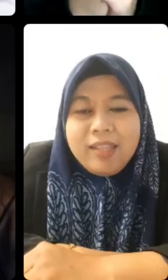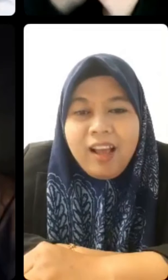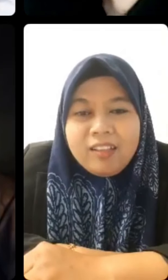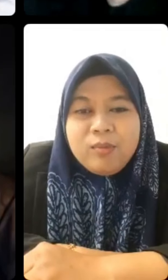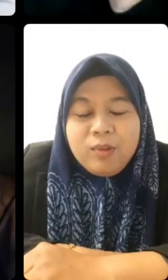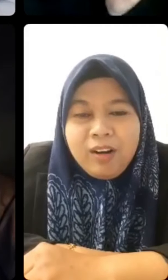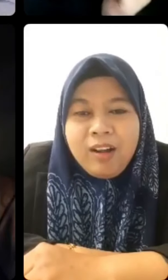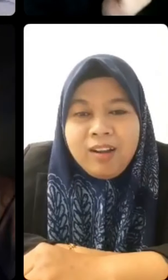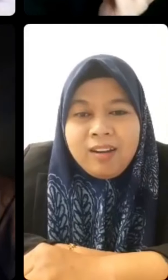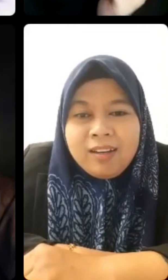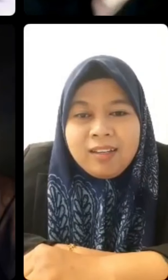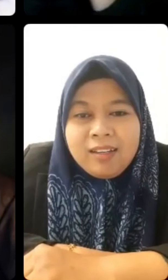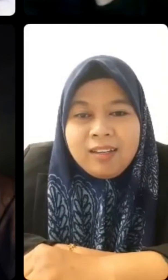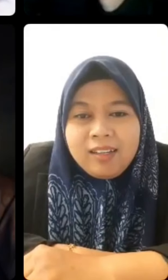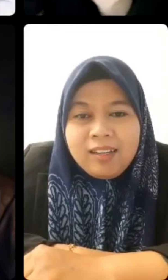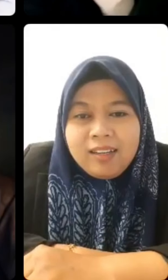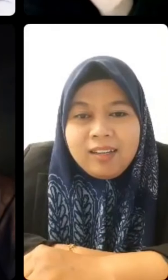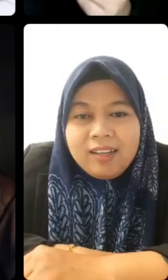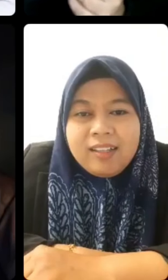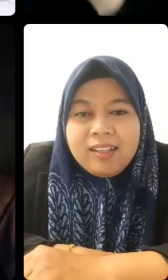dan saya nak minta semua orang